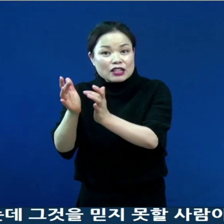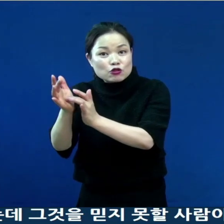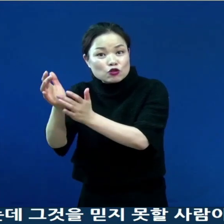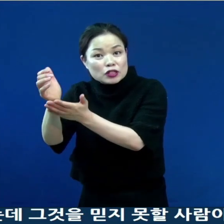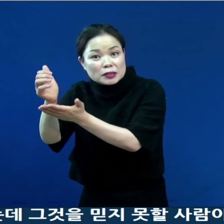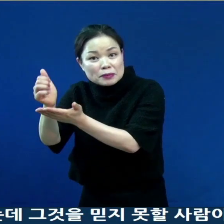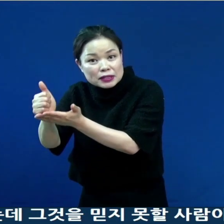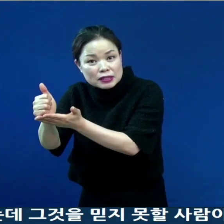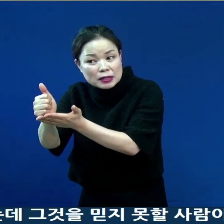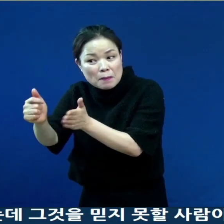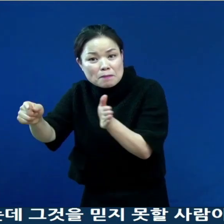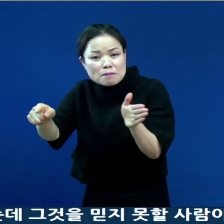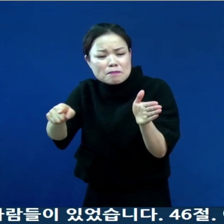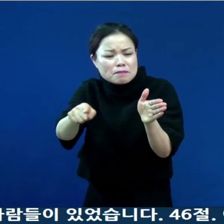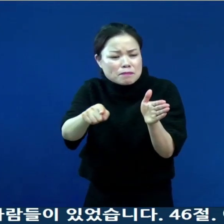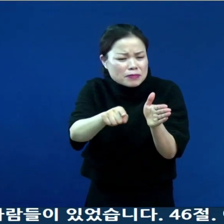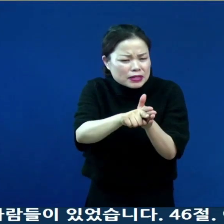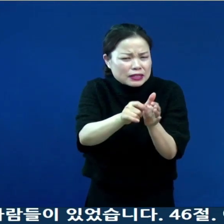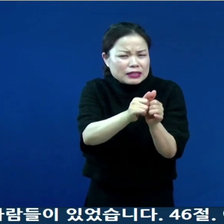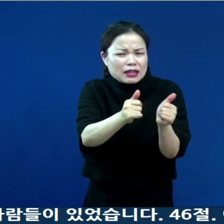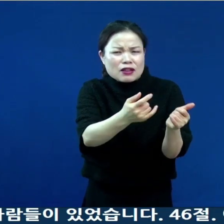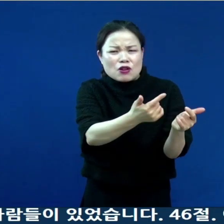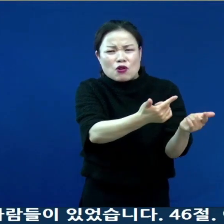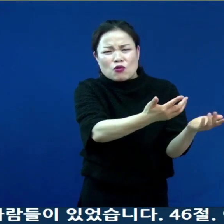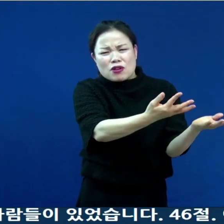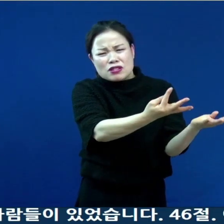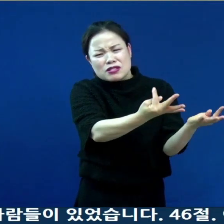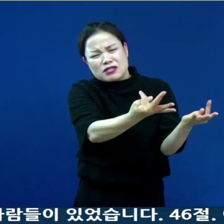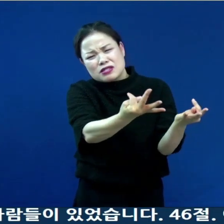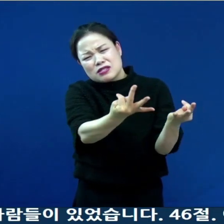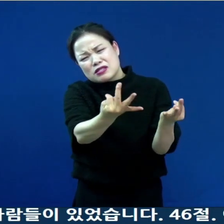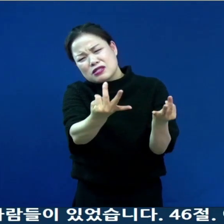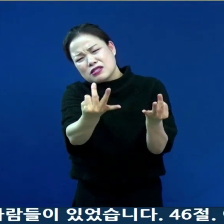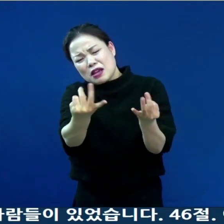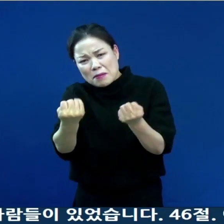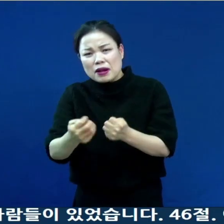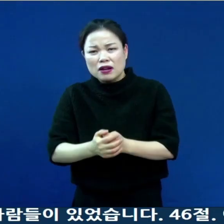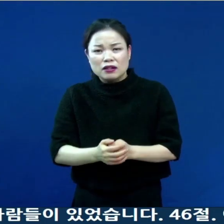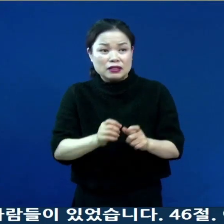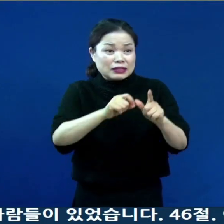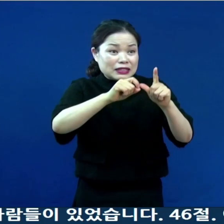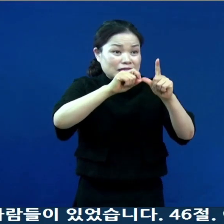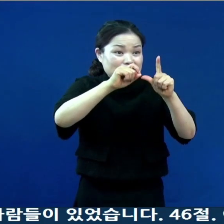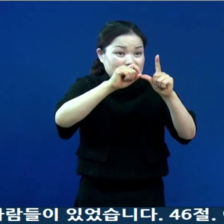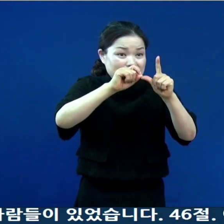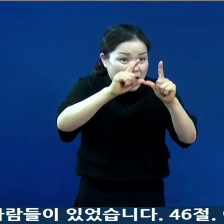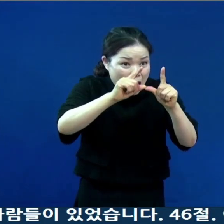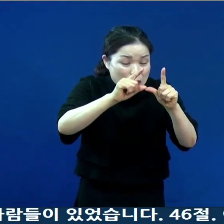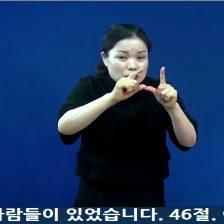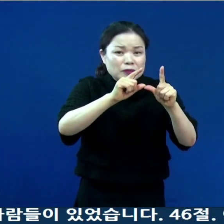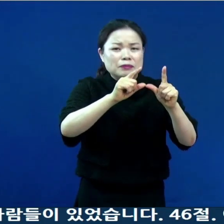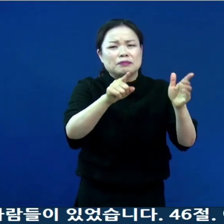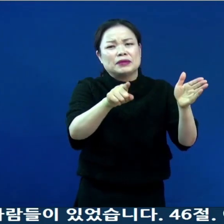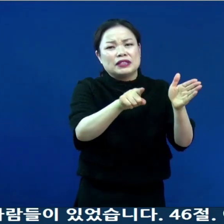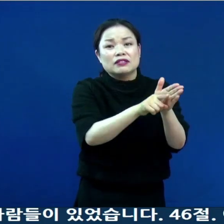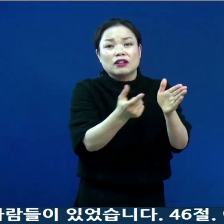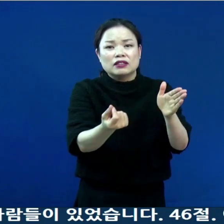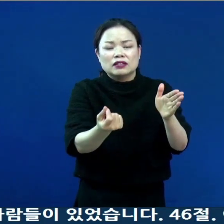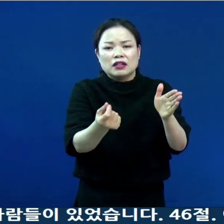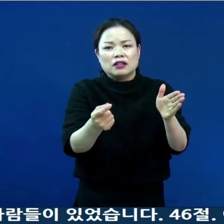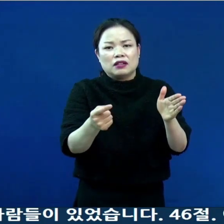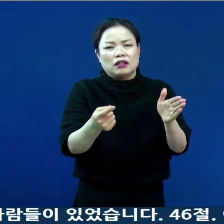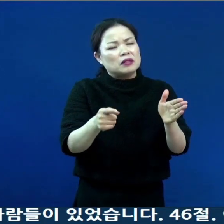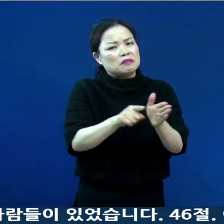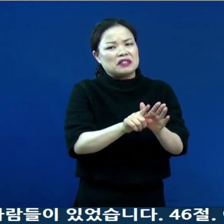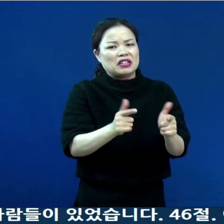예수님을 믿는 사람들이 굉장히 많고 다수가 예수님을 믿는 것 같을 때에도요, 안 믿는 사람이 더